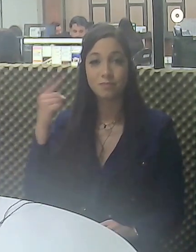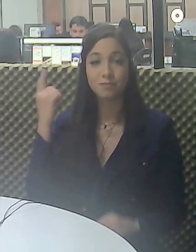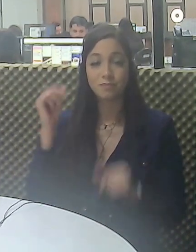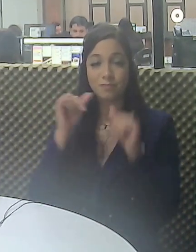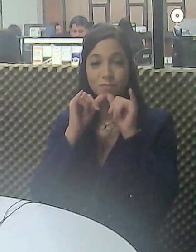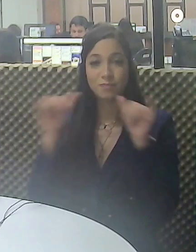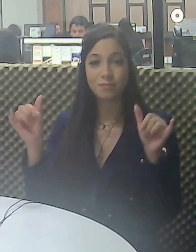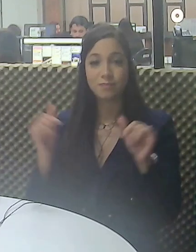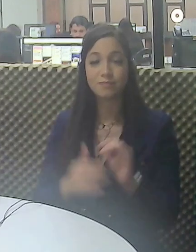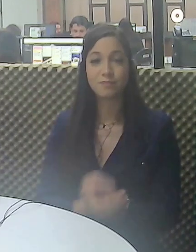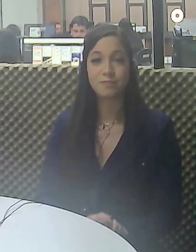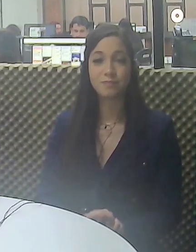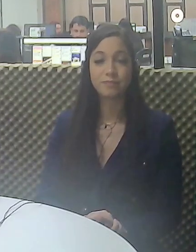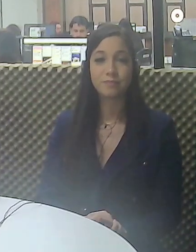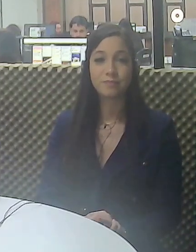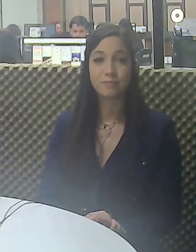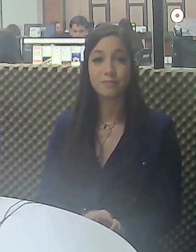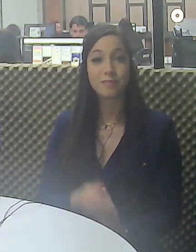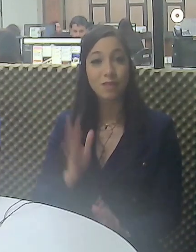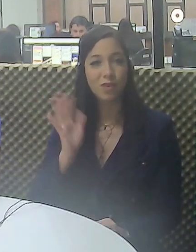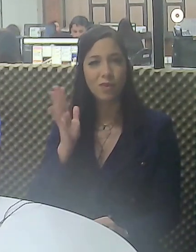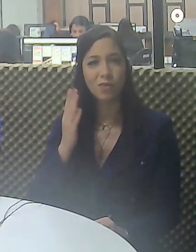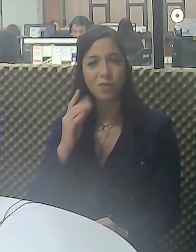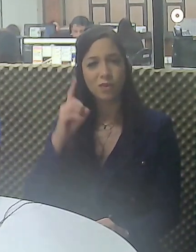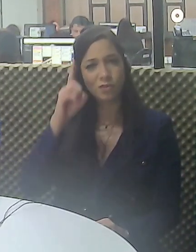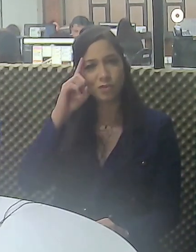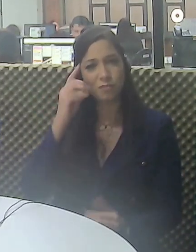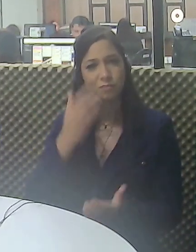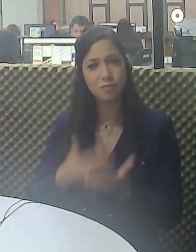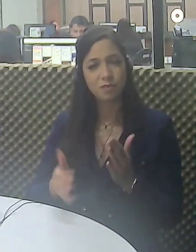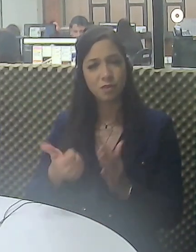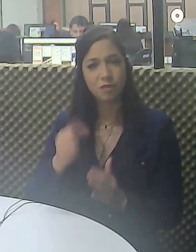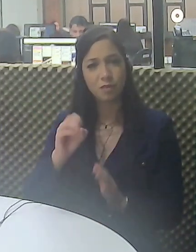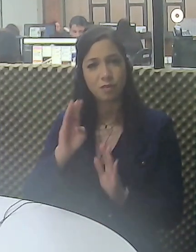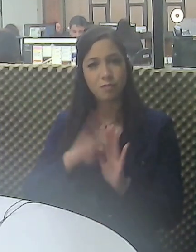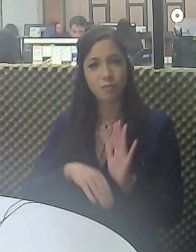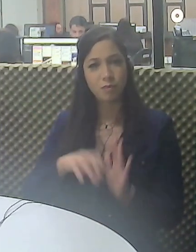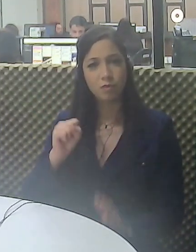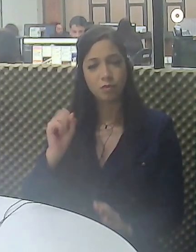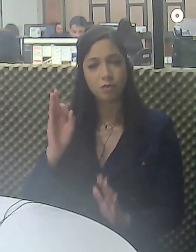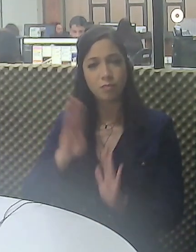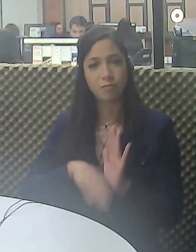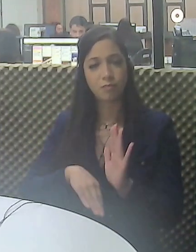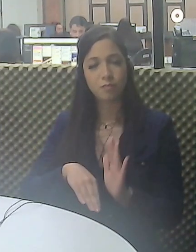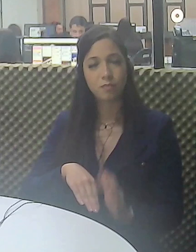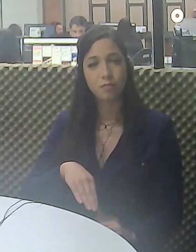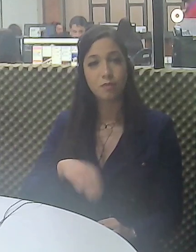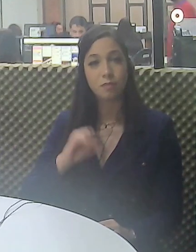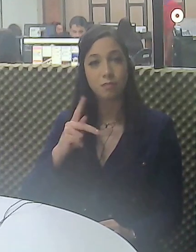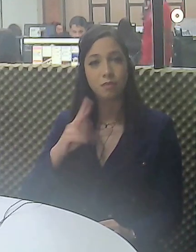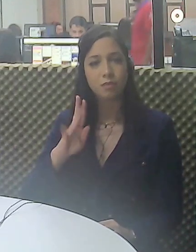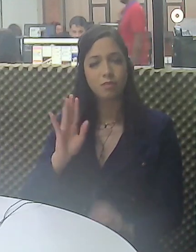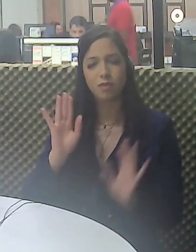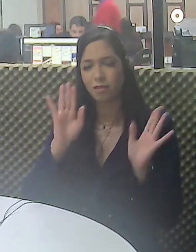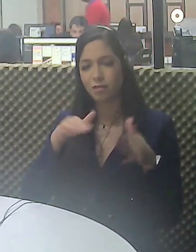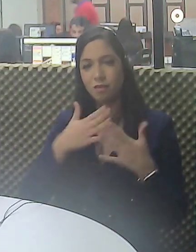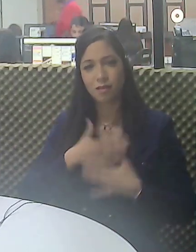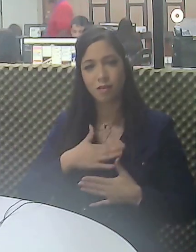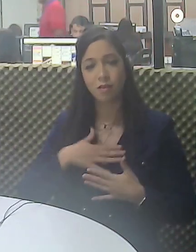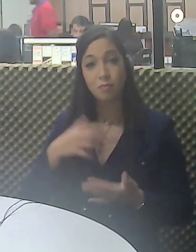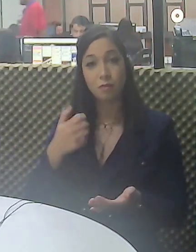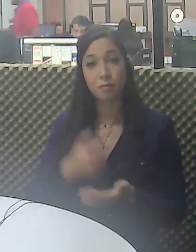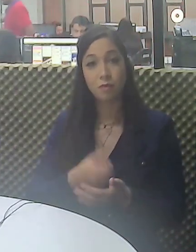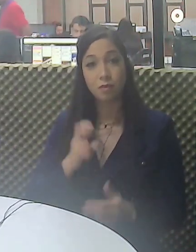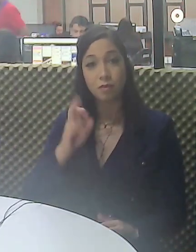com o Giro de Notícias. Ei, perdeu os descontos de 10% e 8% do IPTU? Relaxa, ainda dá para pagar